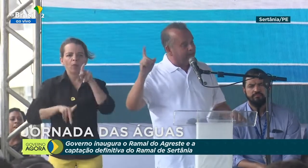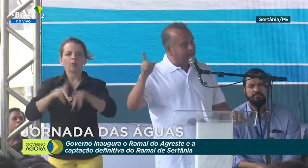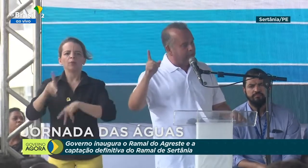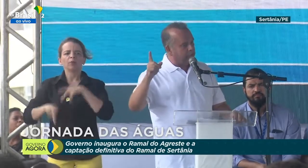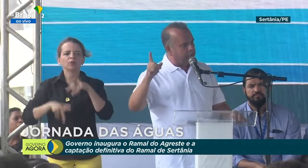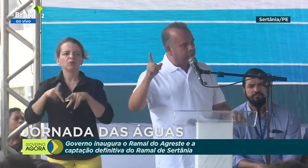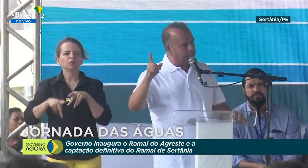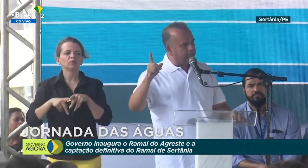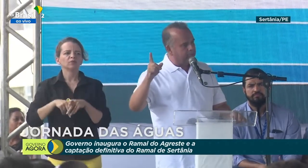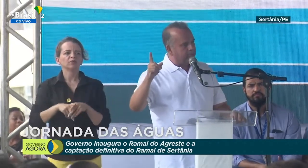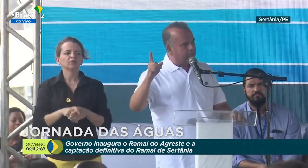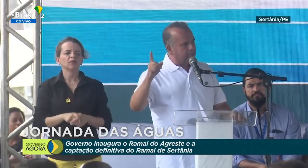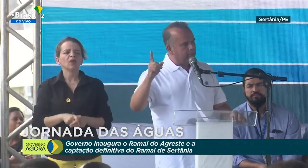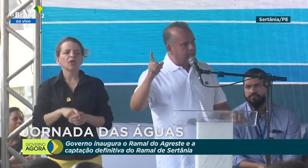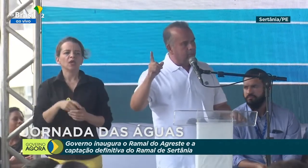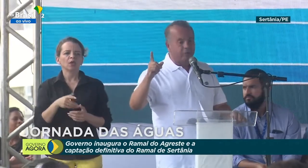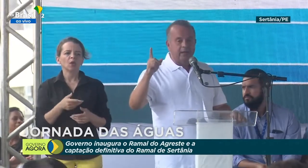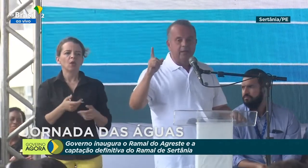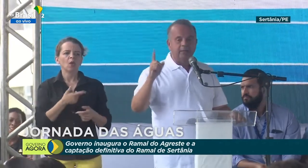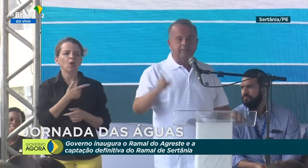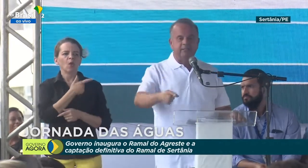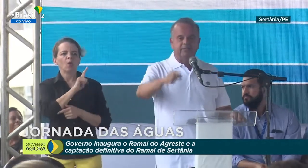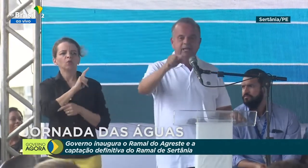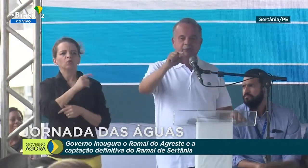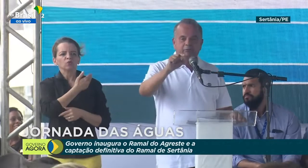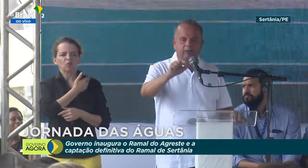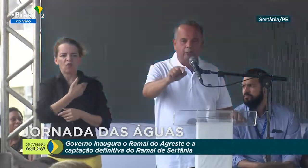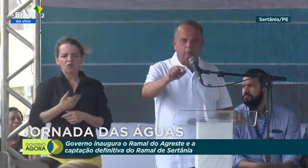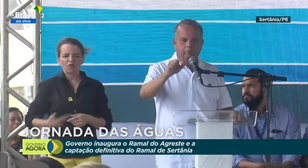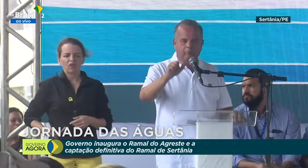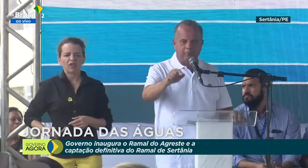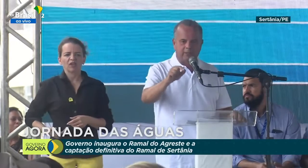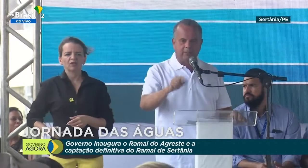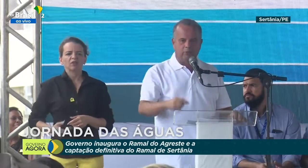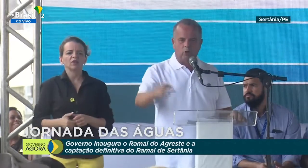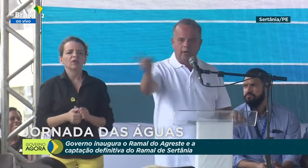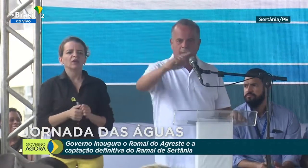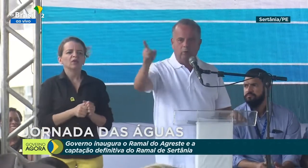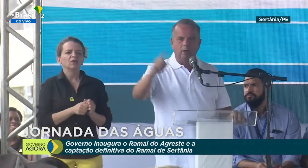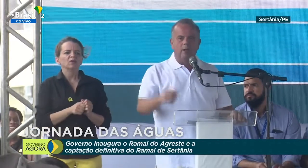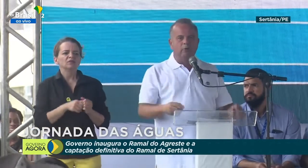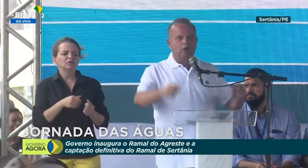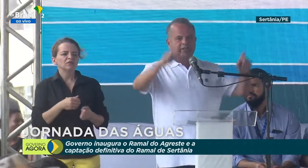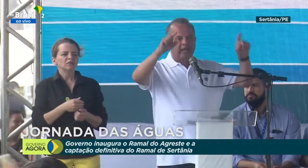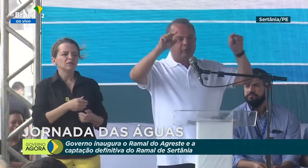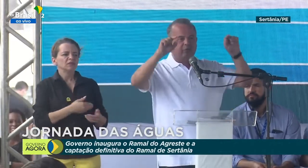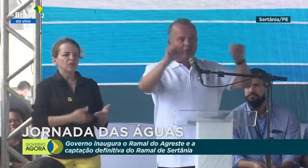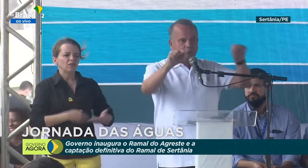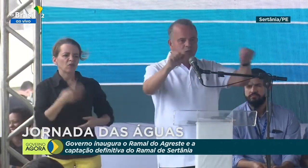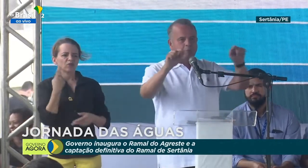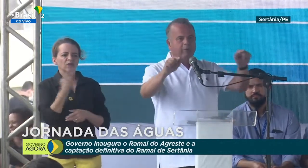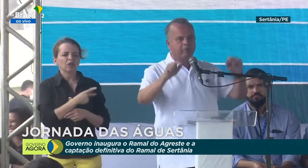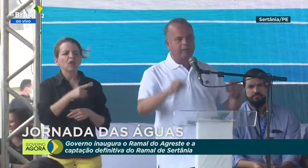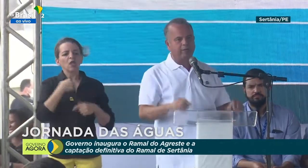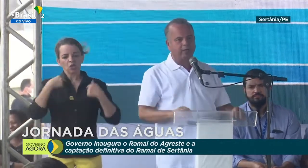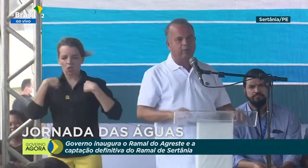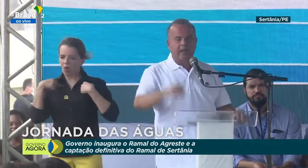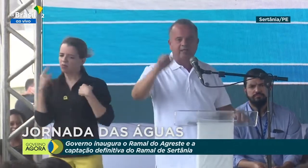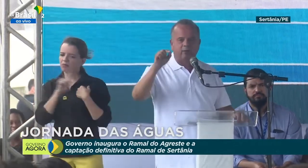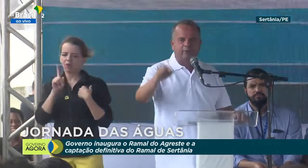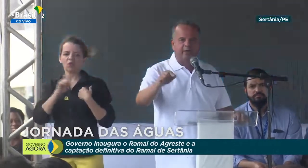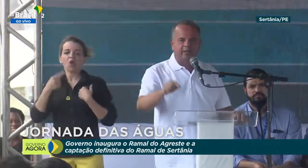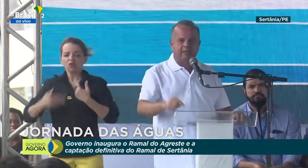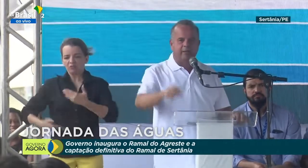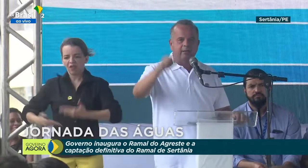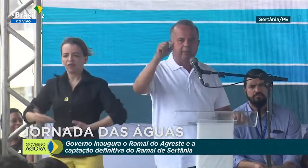governos pretéritos, governantes se serviram do povo brasileiro. Nós não. Nós servimos ao povo brasileiro, e